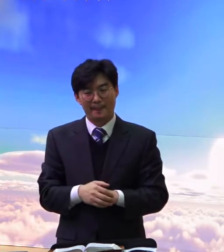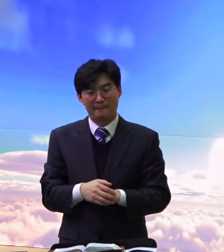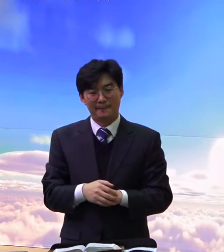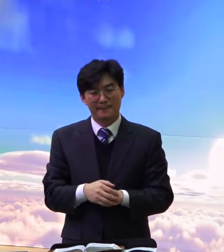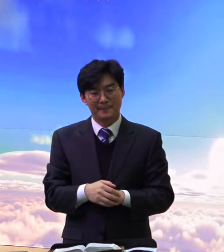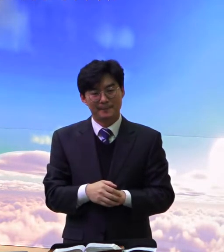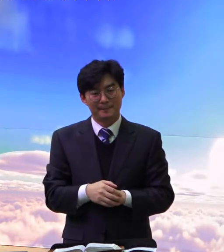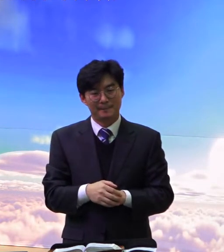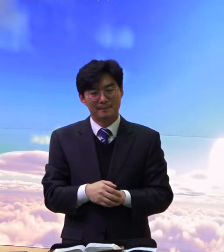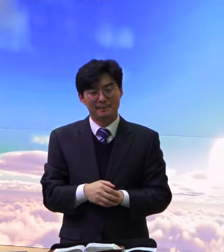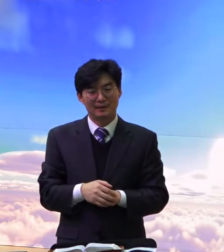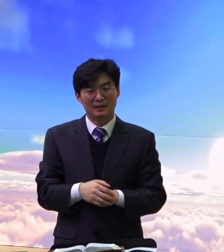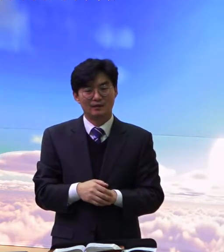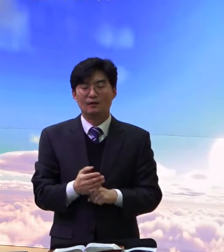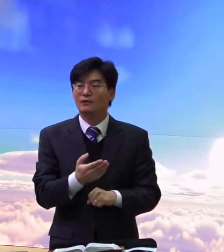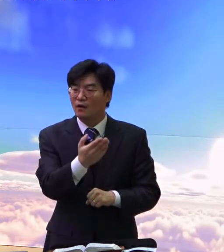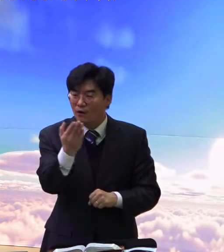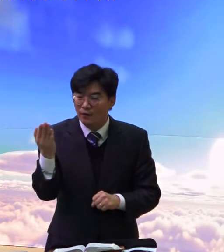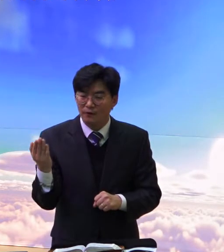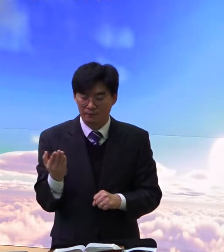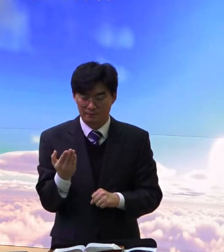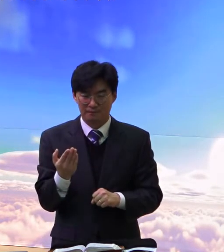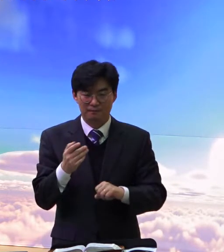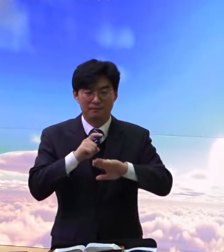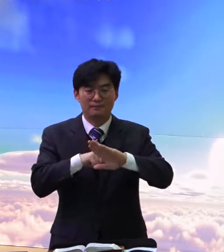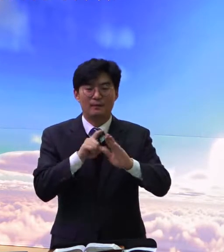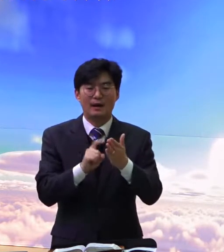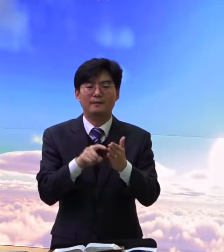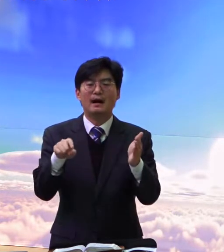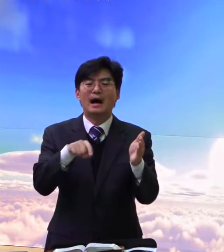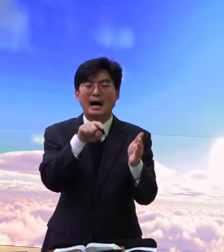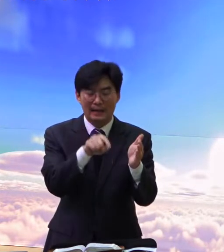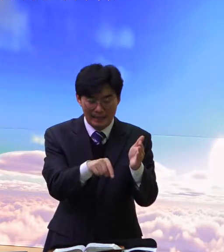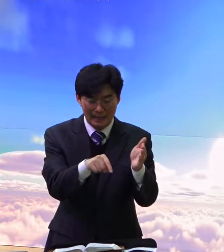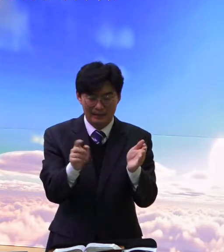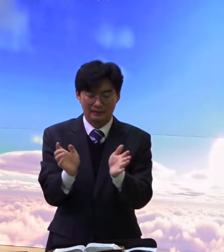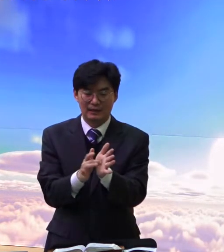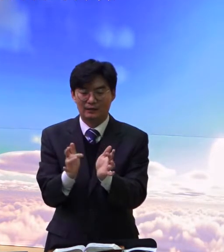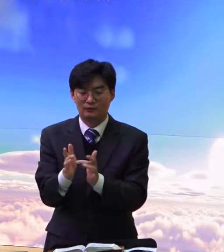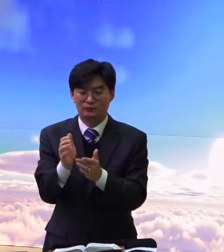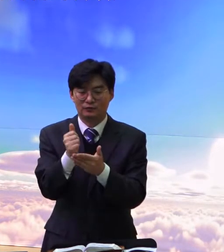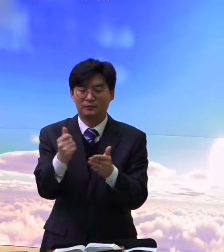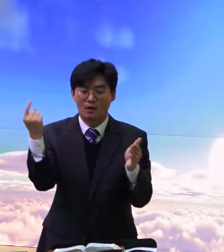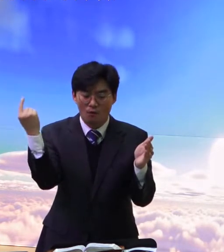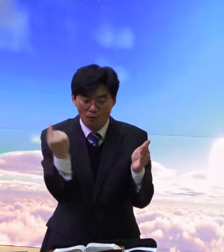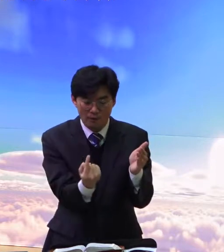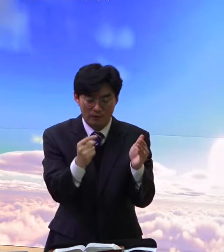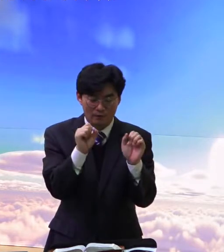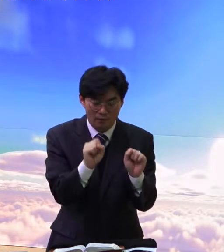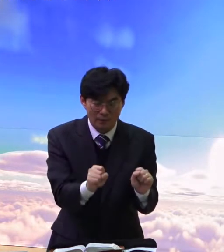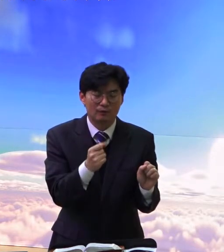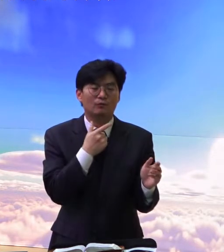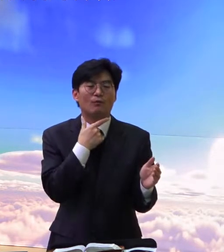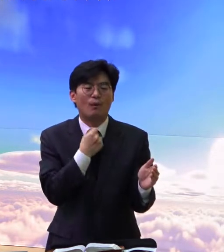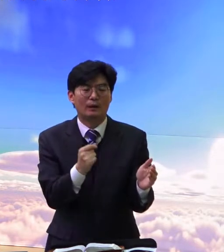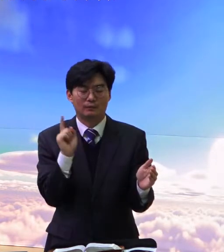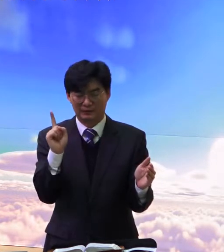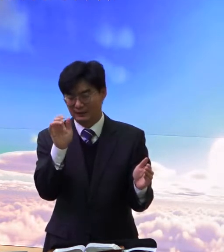바로 저와 여러분의 마음입니다. 저와 여러분의 마음속에 예수님께서 임재하시기를 원하시는